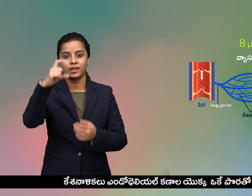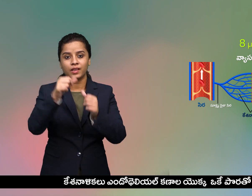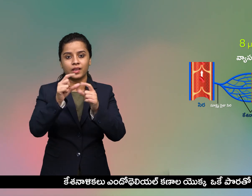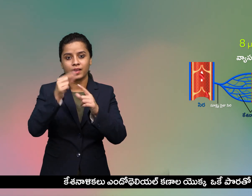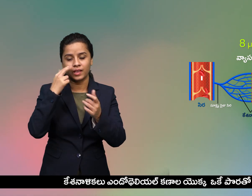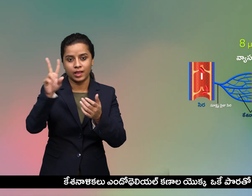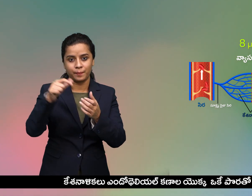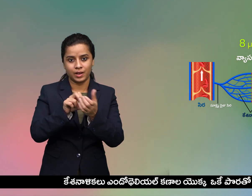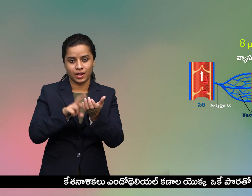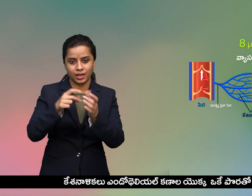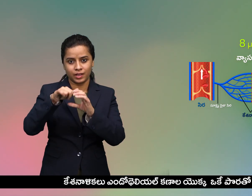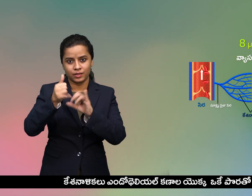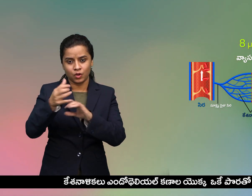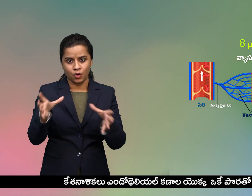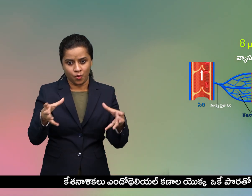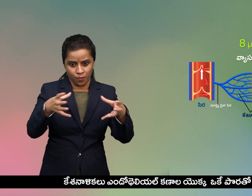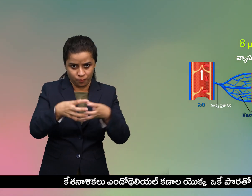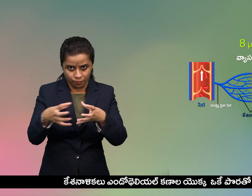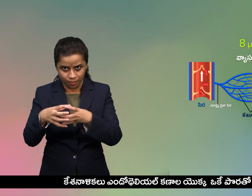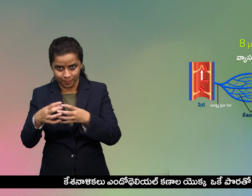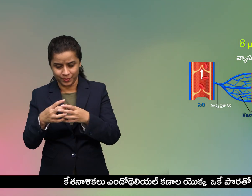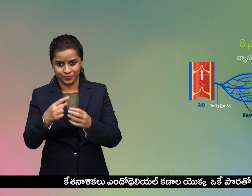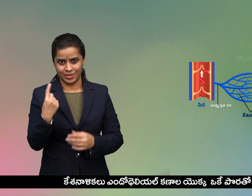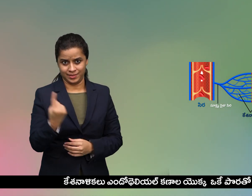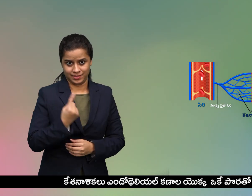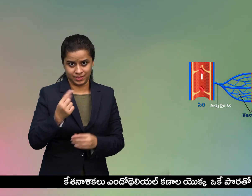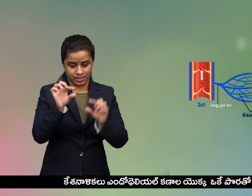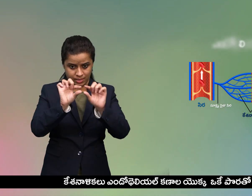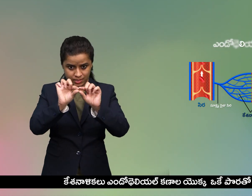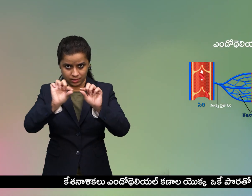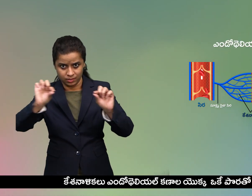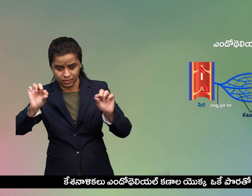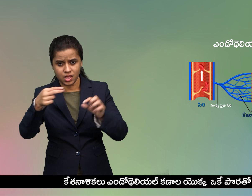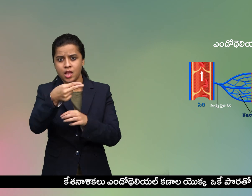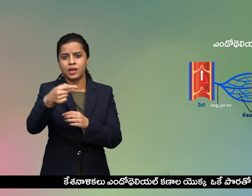కేశనాళికలు ఎండోథెలియల్ కణాల యొక్క ఒకే పొరతో ఏర్పడతాయి.